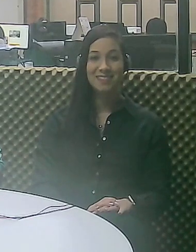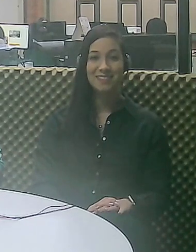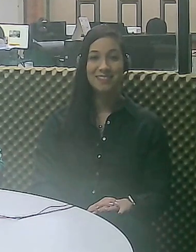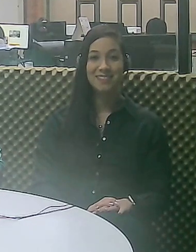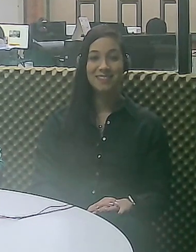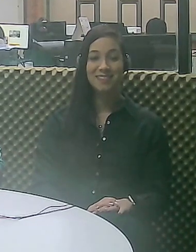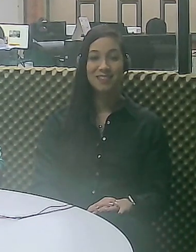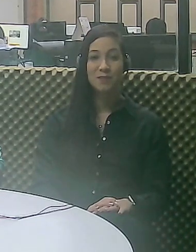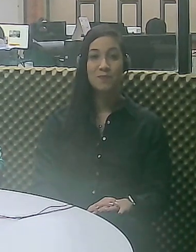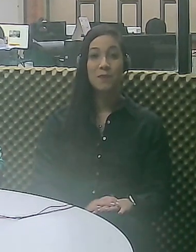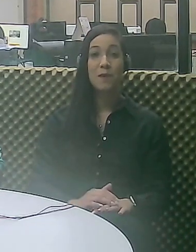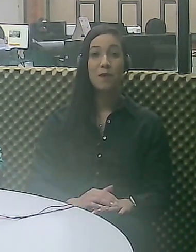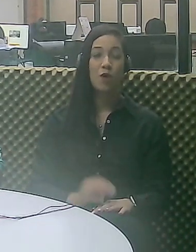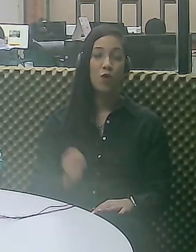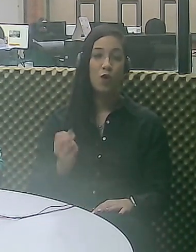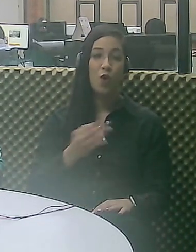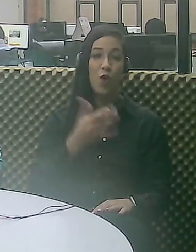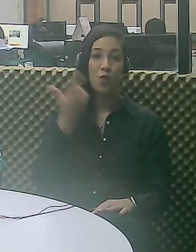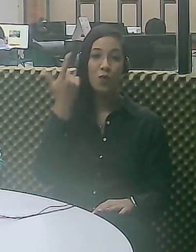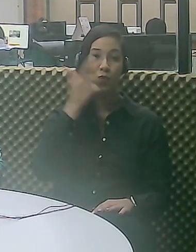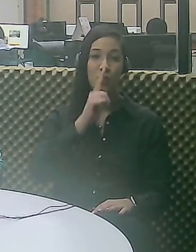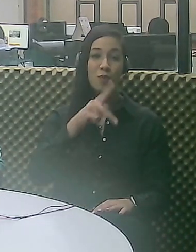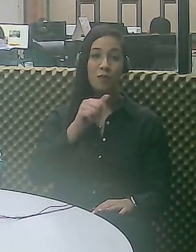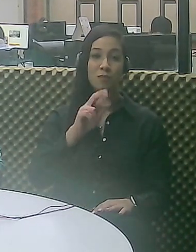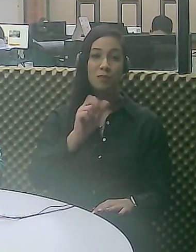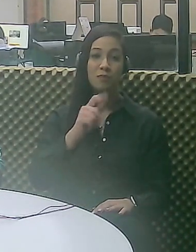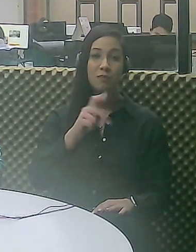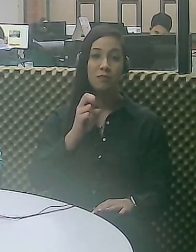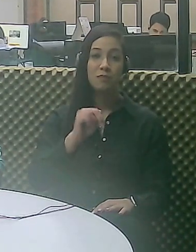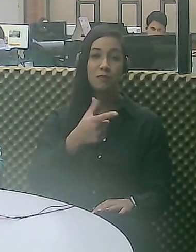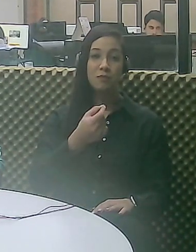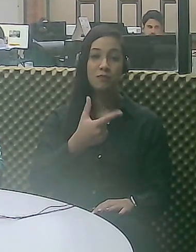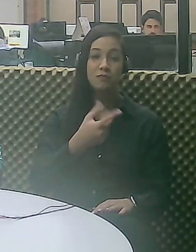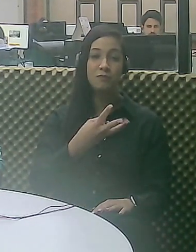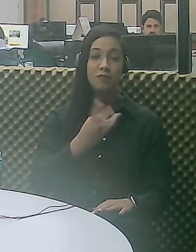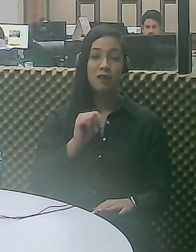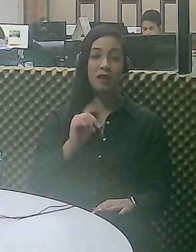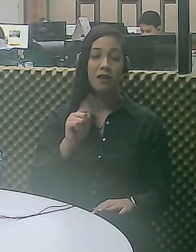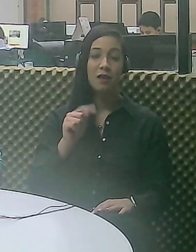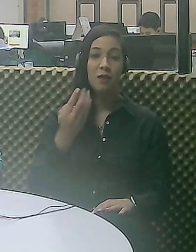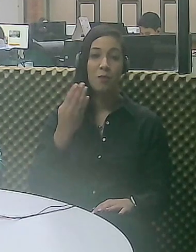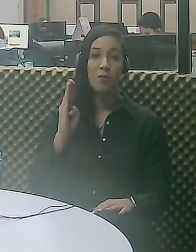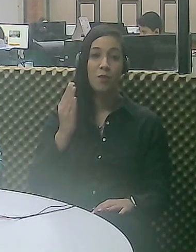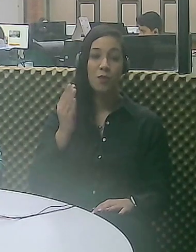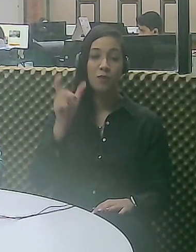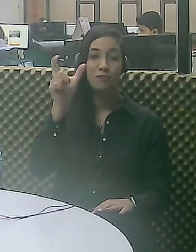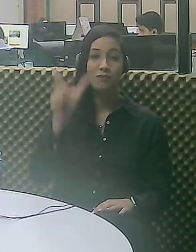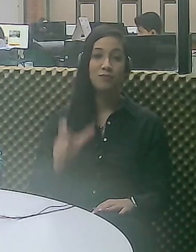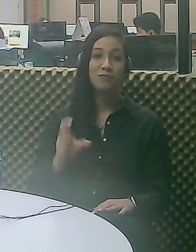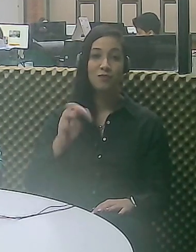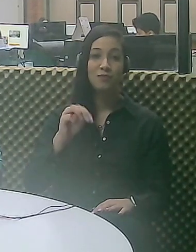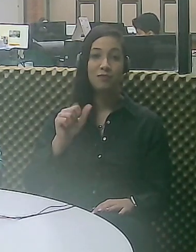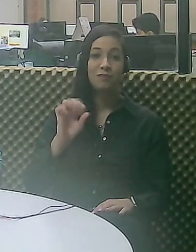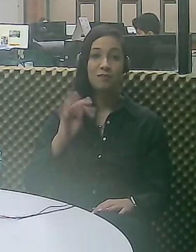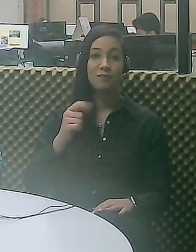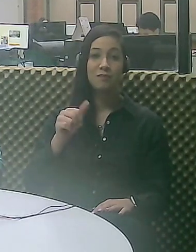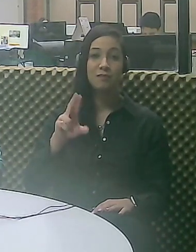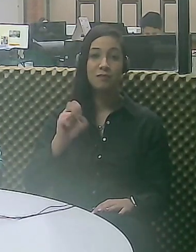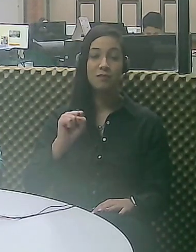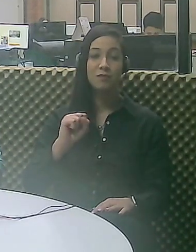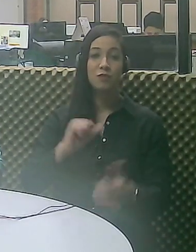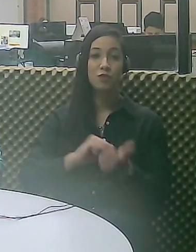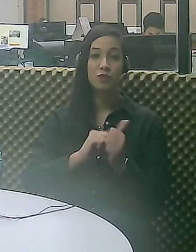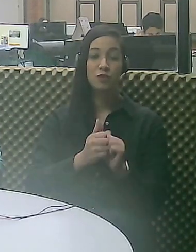FUTEL. A mais recente conquista no Parapan 2023 foi o bronze conquistado pelo paraatleta Matheus Carvalho,